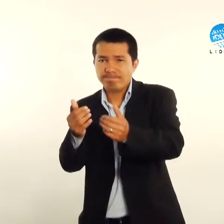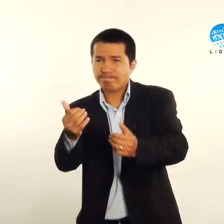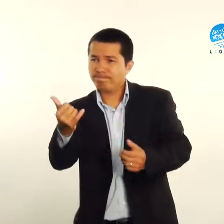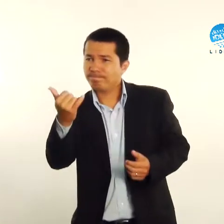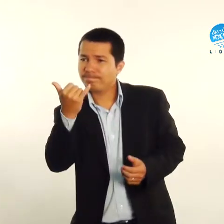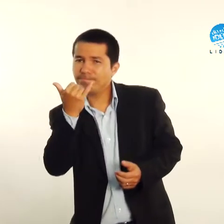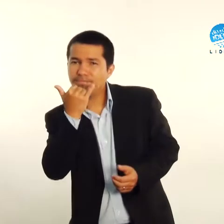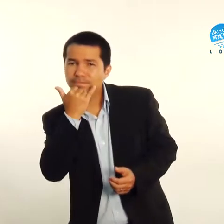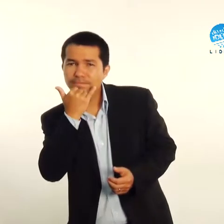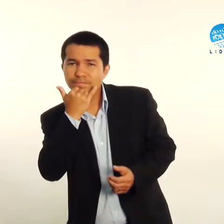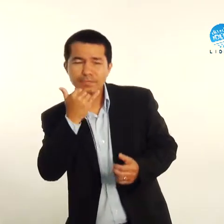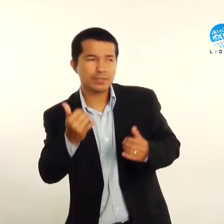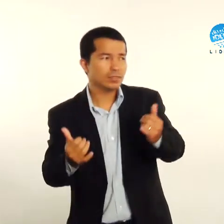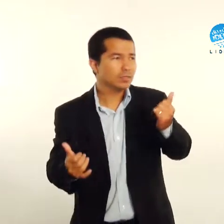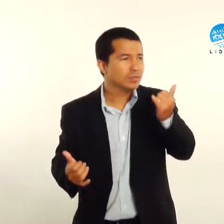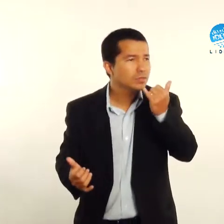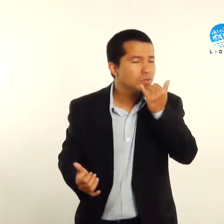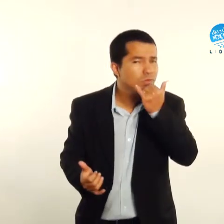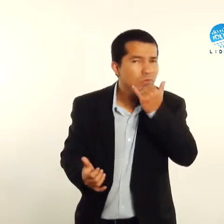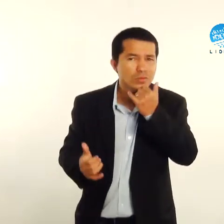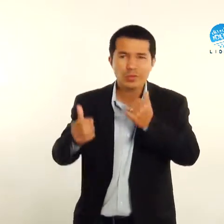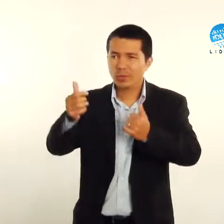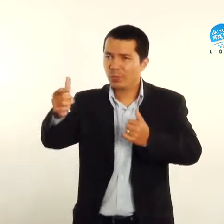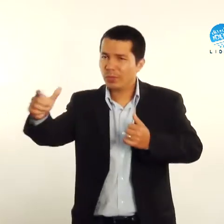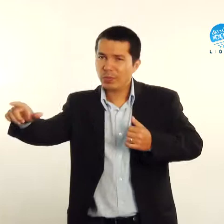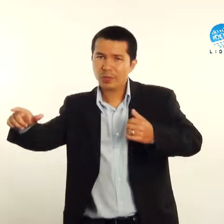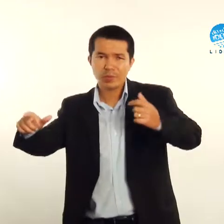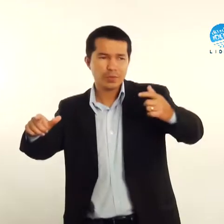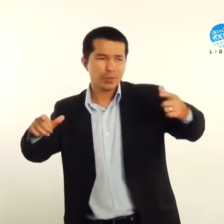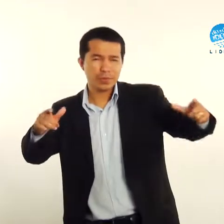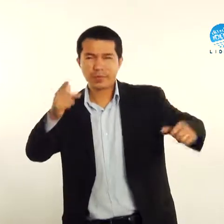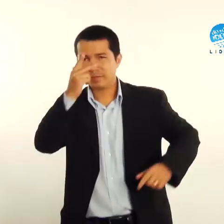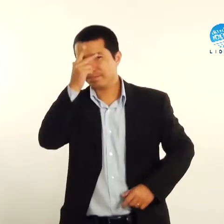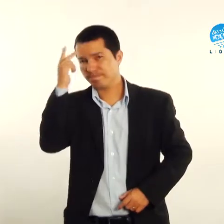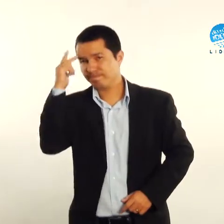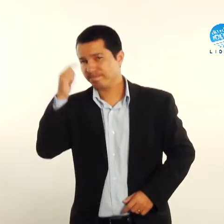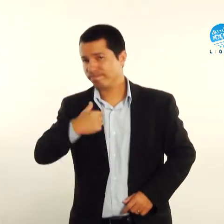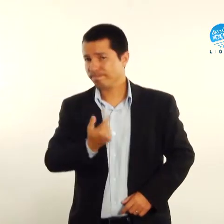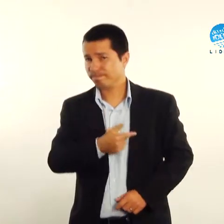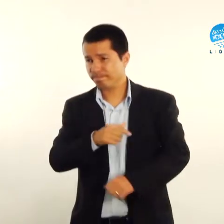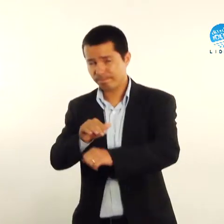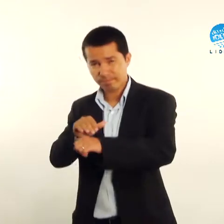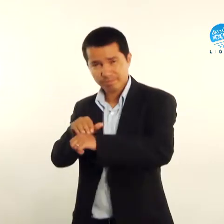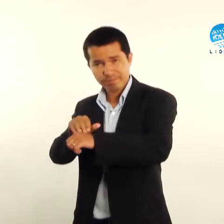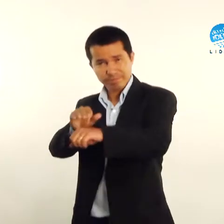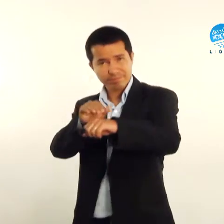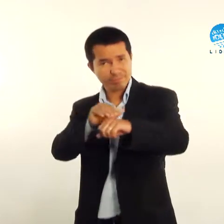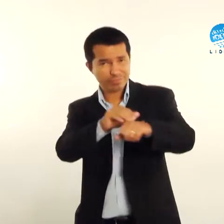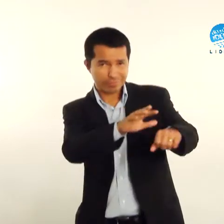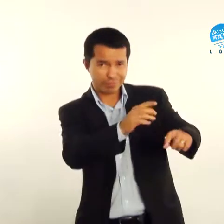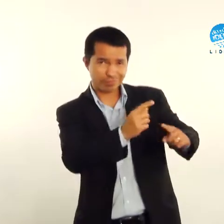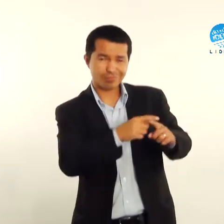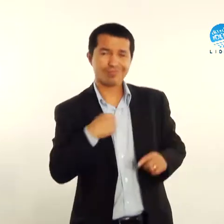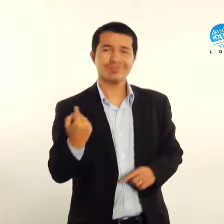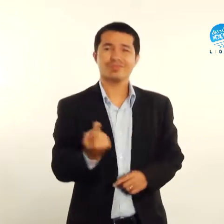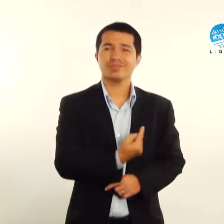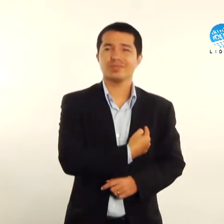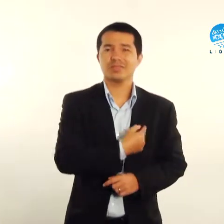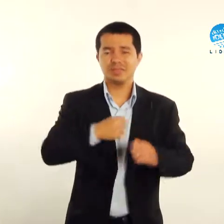machucou, de se submeter à repreensão do Todo-Poderoso na nossa